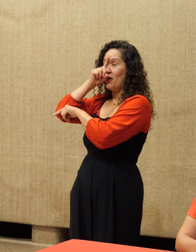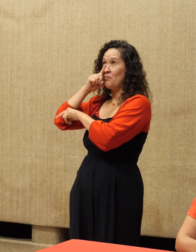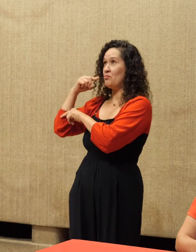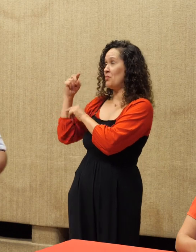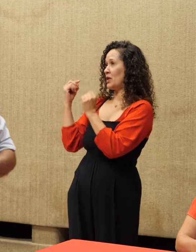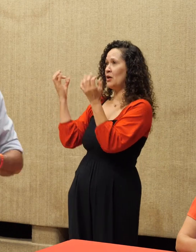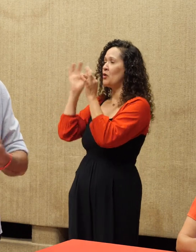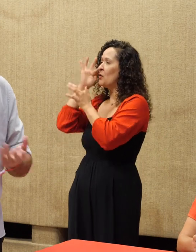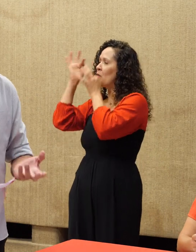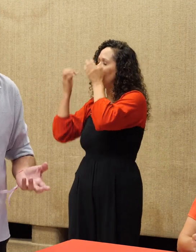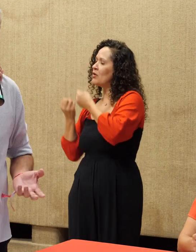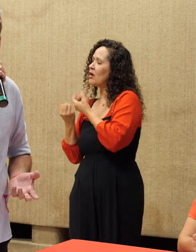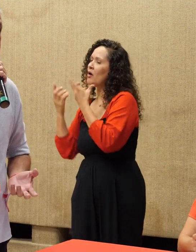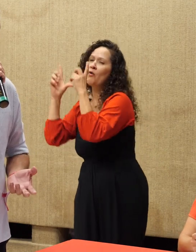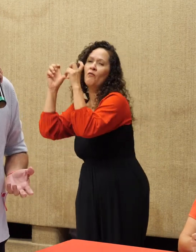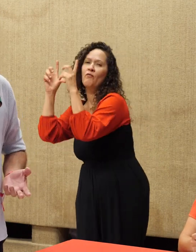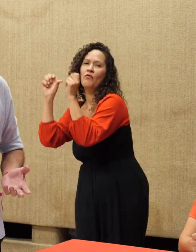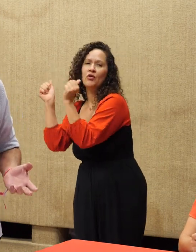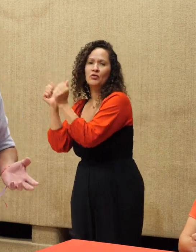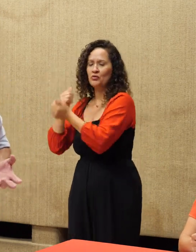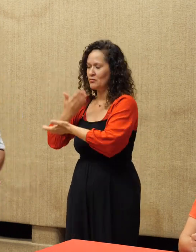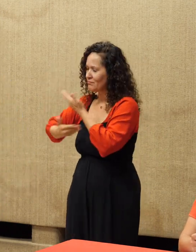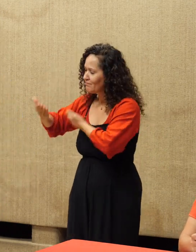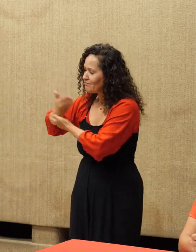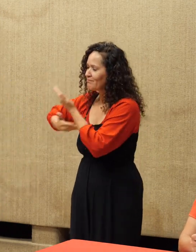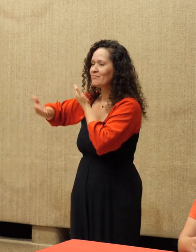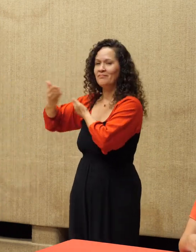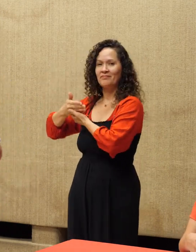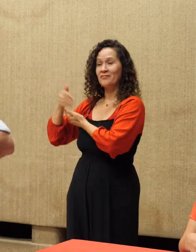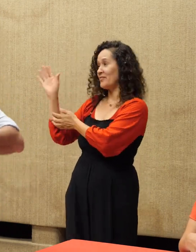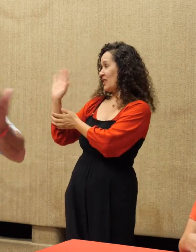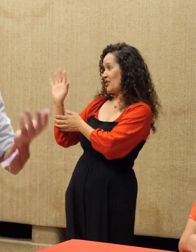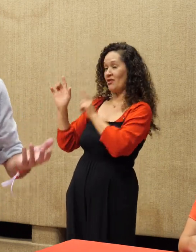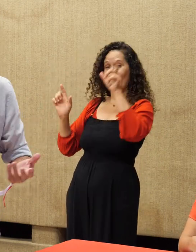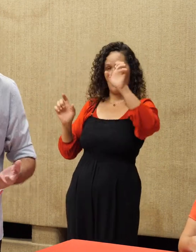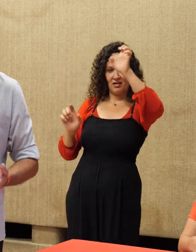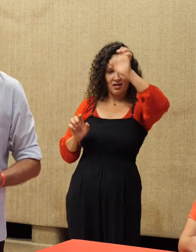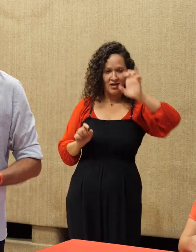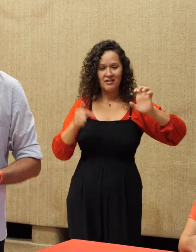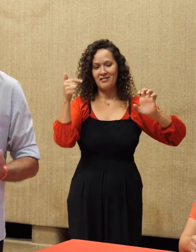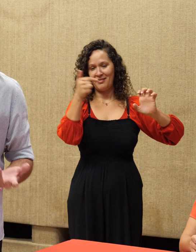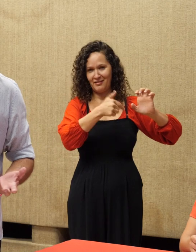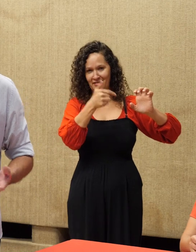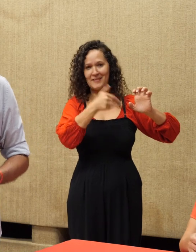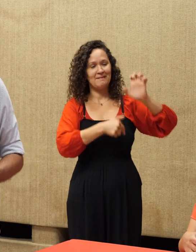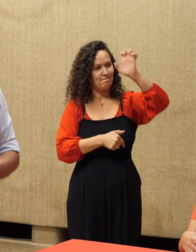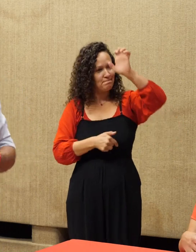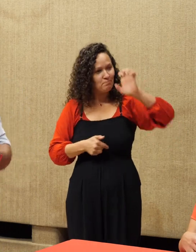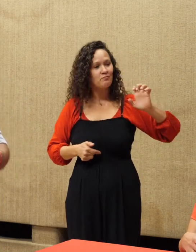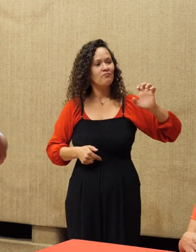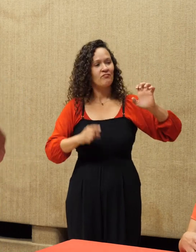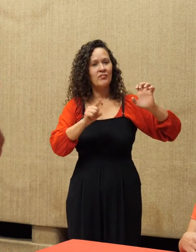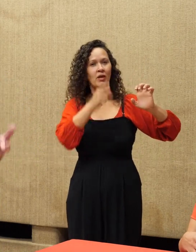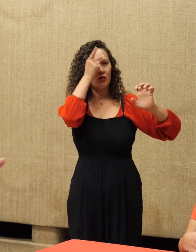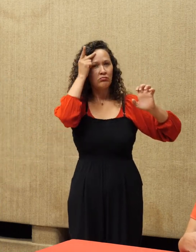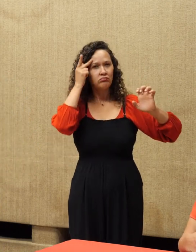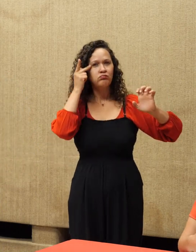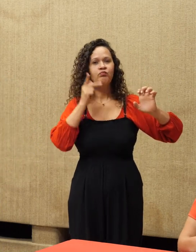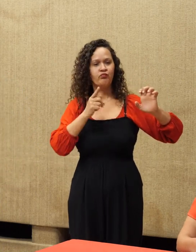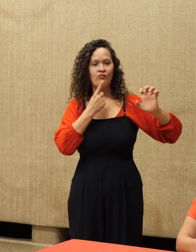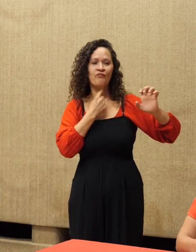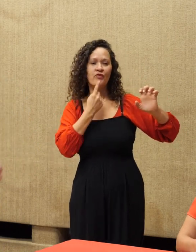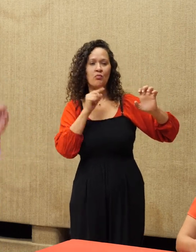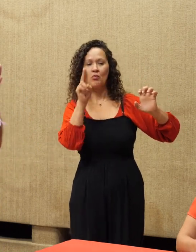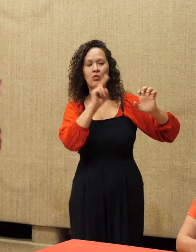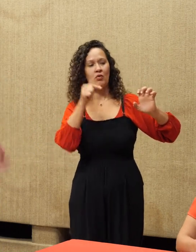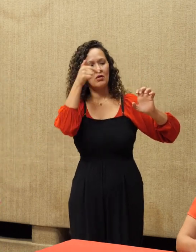né, eram flores, era fotografia, né, acenos, e do lado de cá, né, da esquerda, aqueles que estavam de